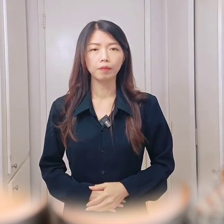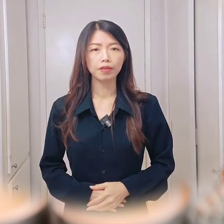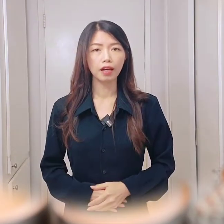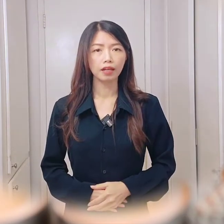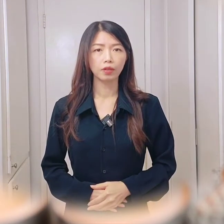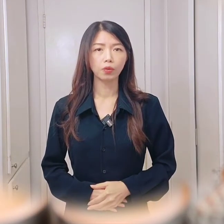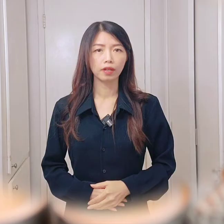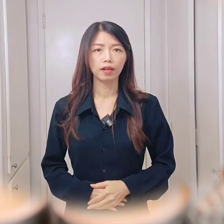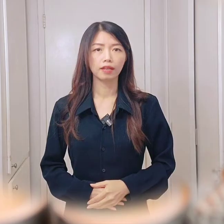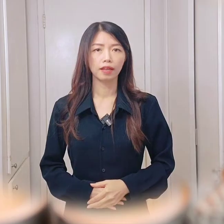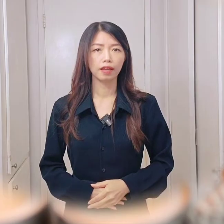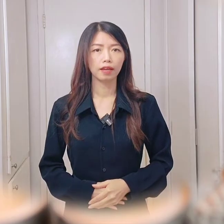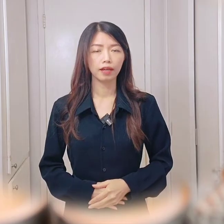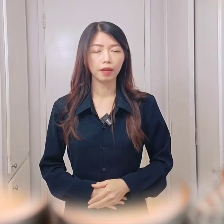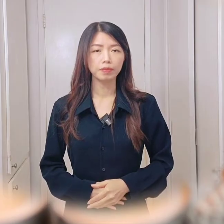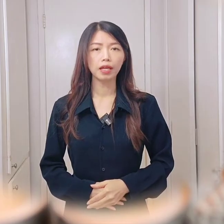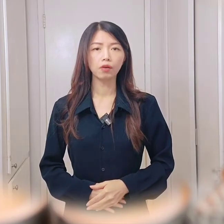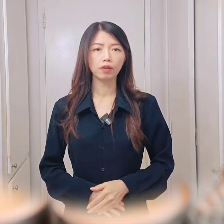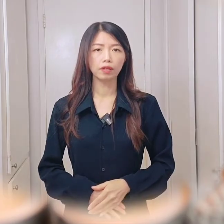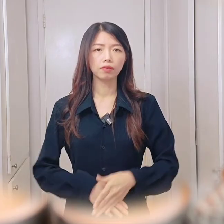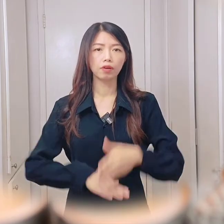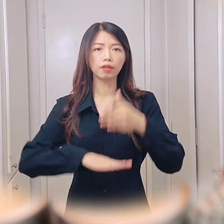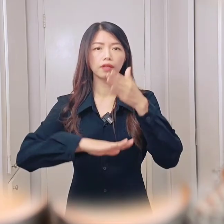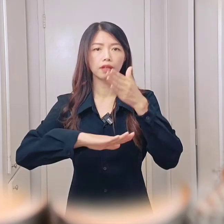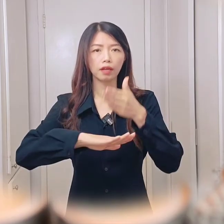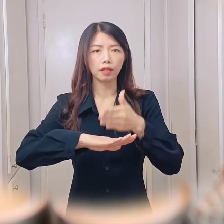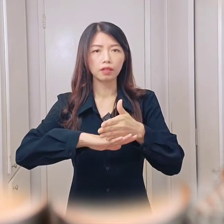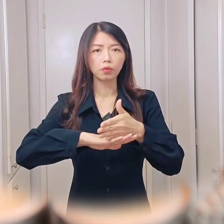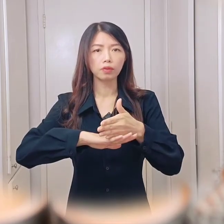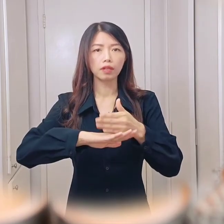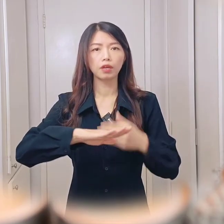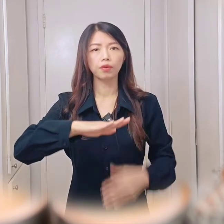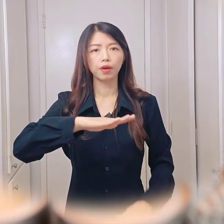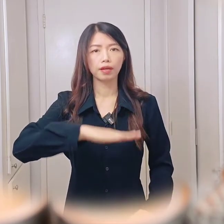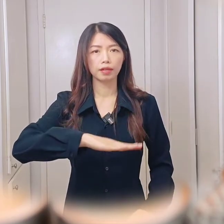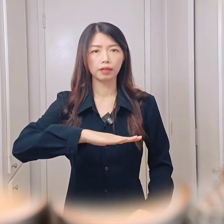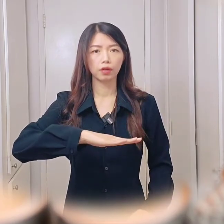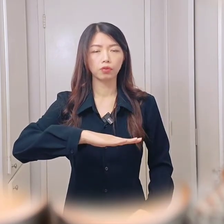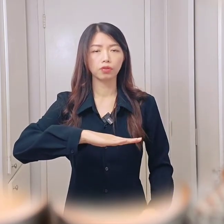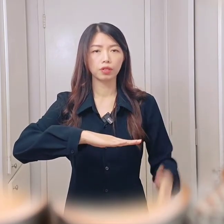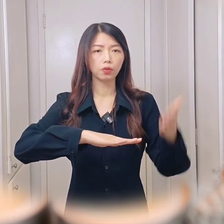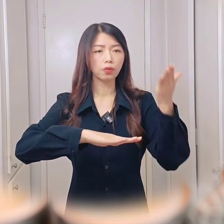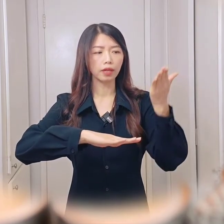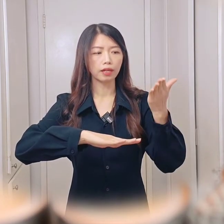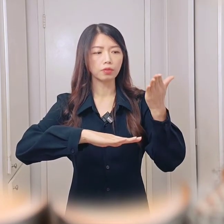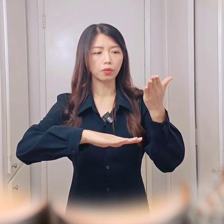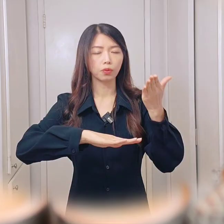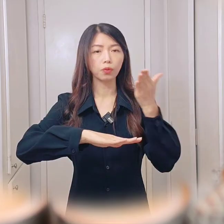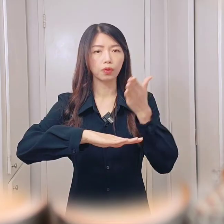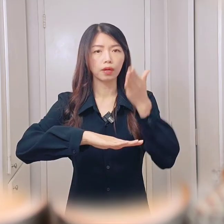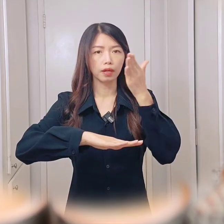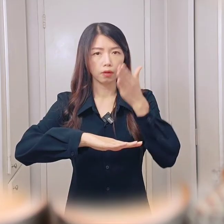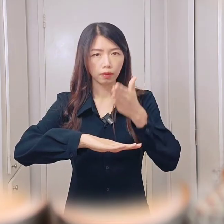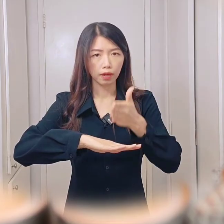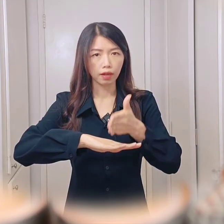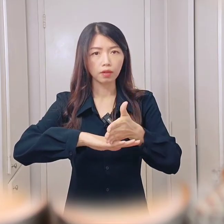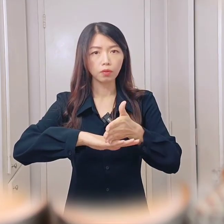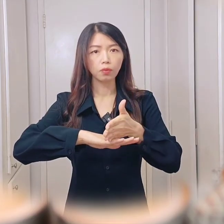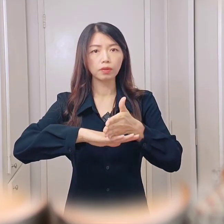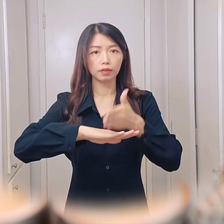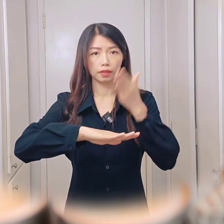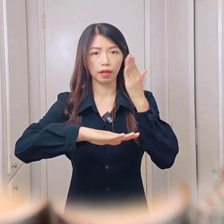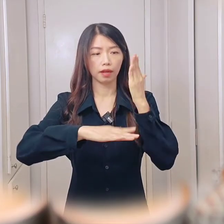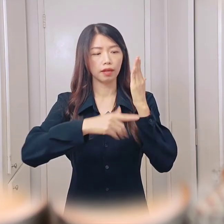앉아서 감사 기도 드릴 때 감사라고 하는 데의 수어는 손등이 위로한 이 상태로 두시고 다른 손으로